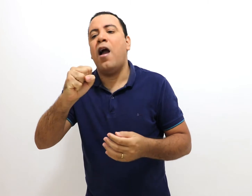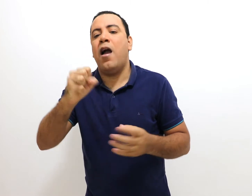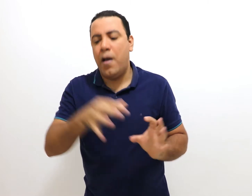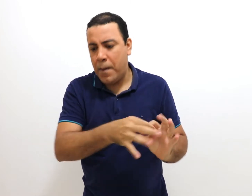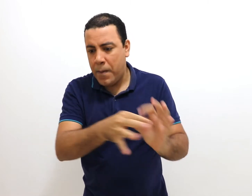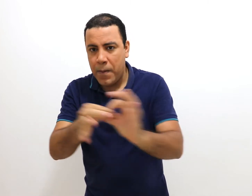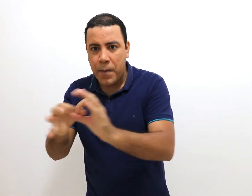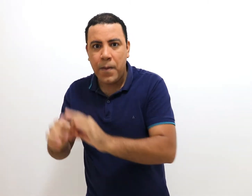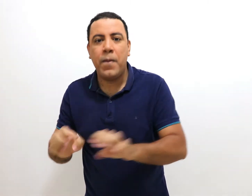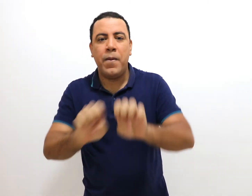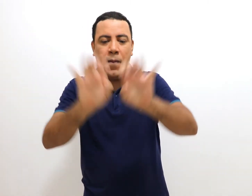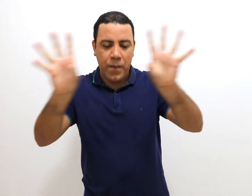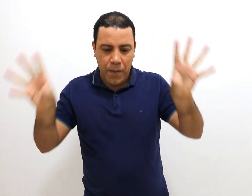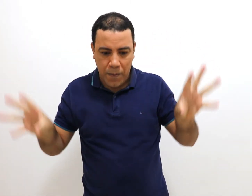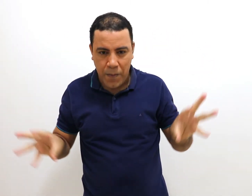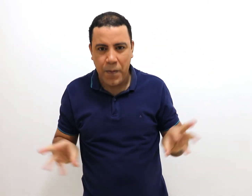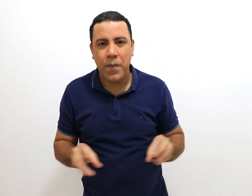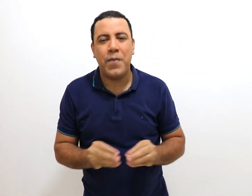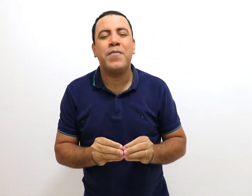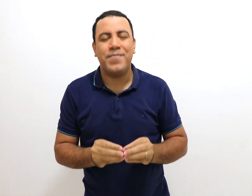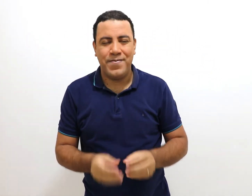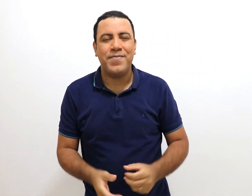as mídias que apoiam a aprendizagem.